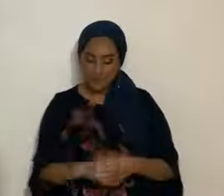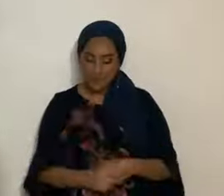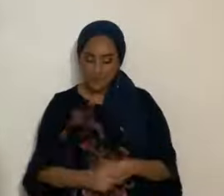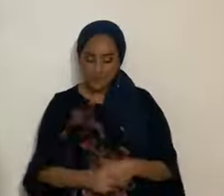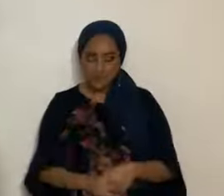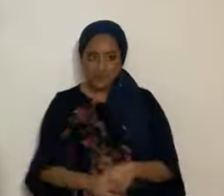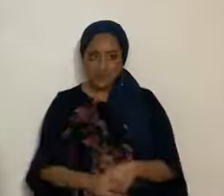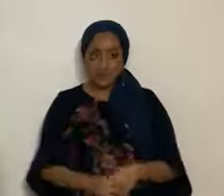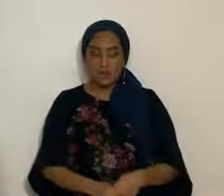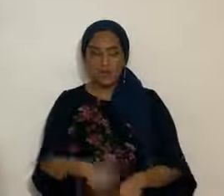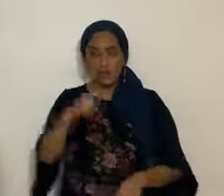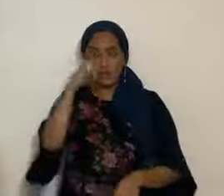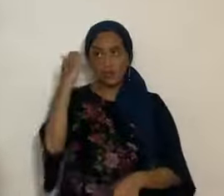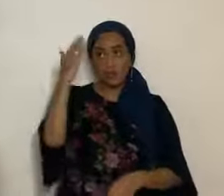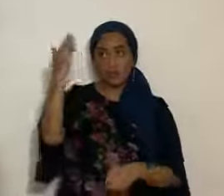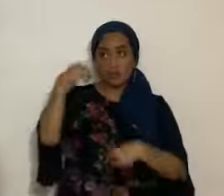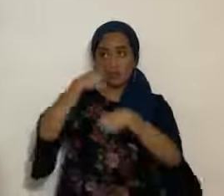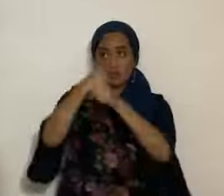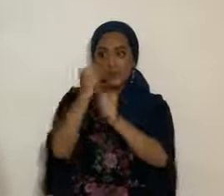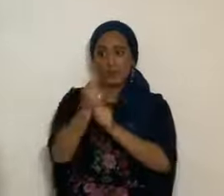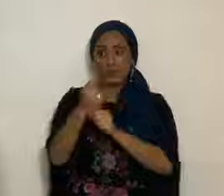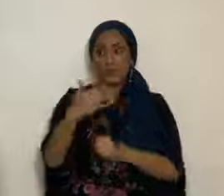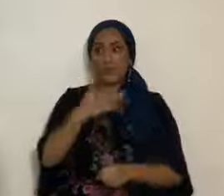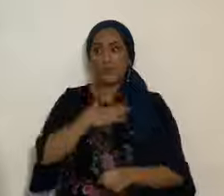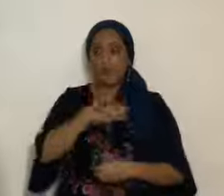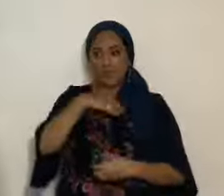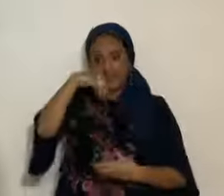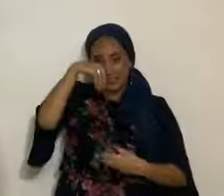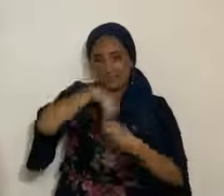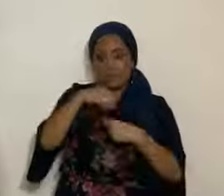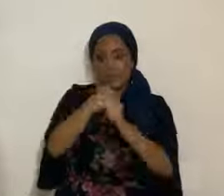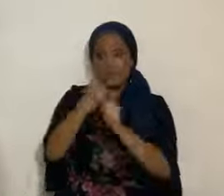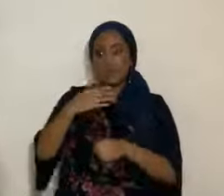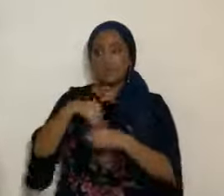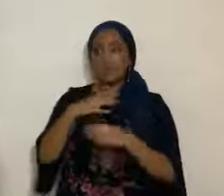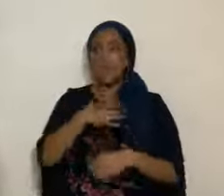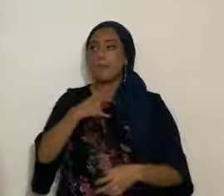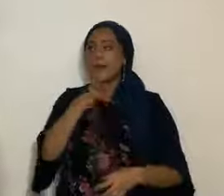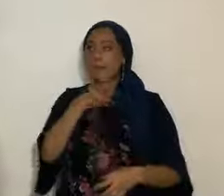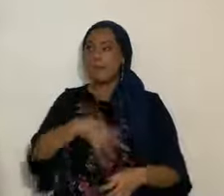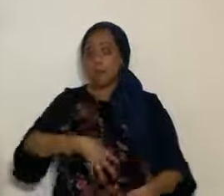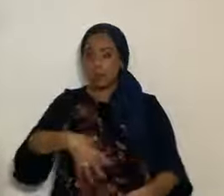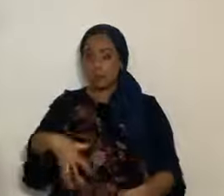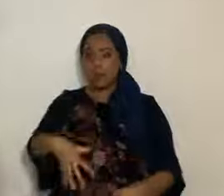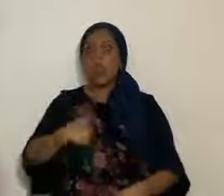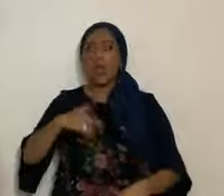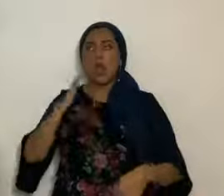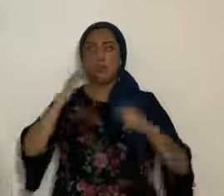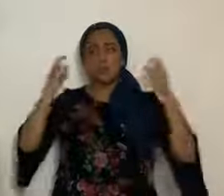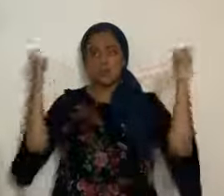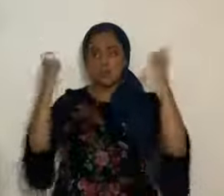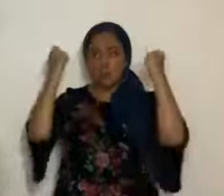Porque tú formaste mis entrañas, tú me hiciste en el vientre de mi madre. Te exaltaré, porque